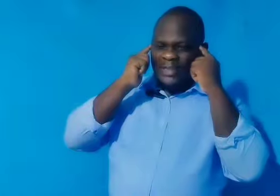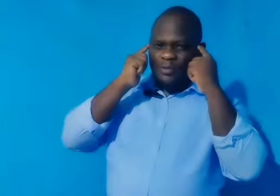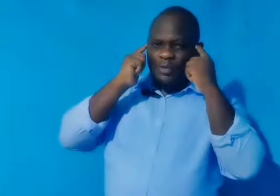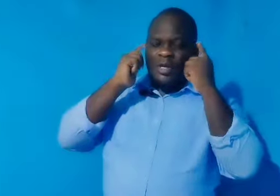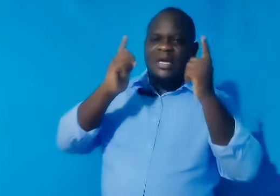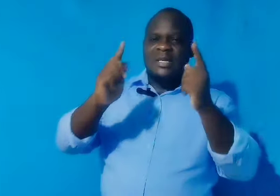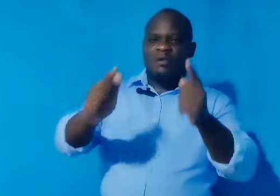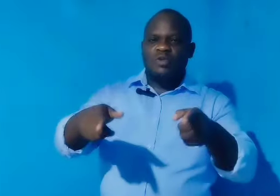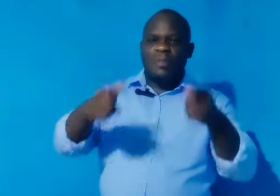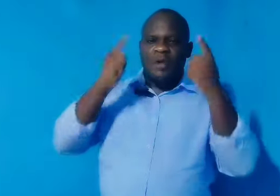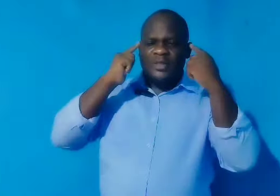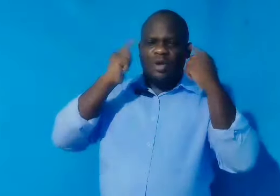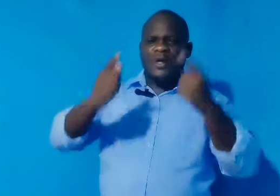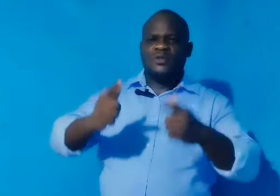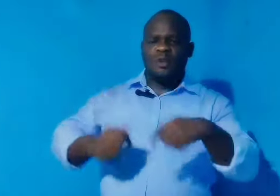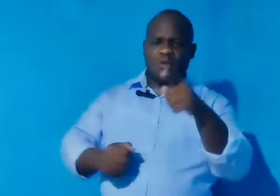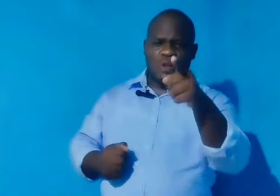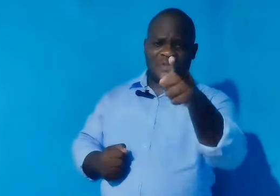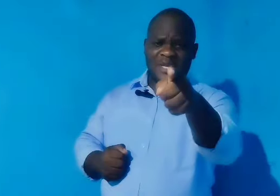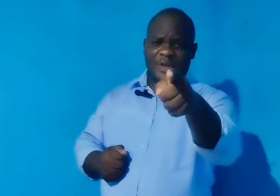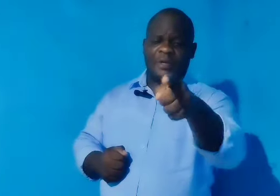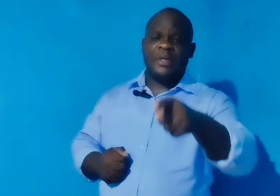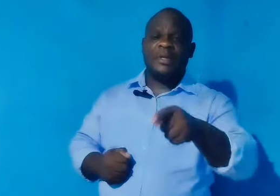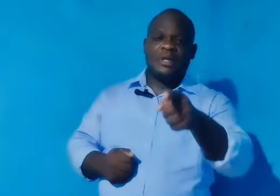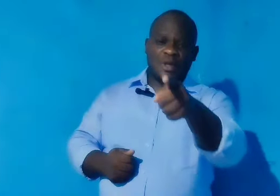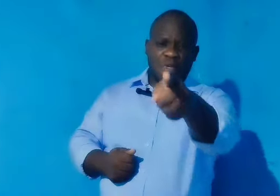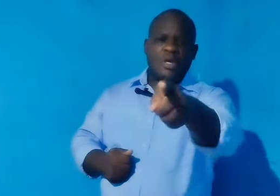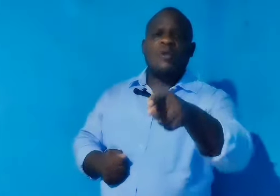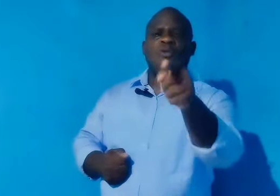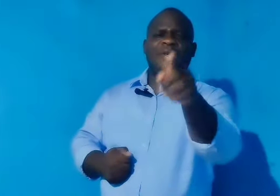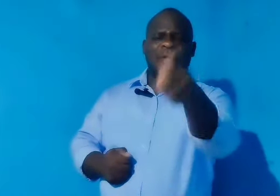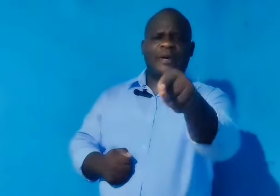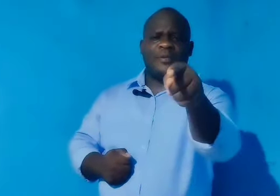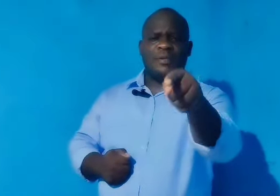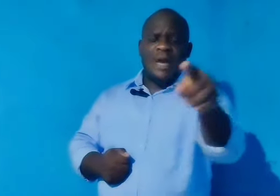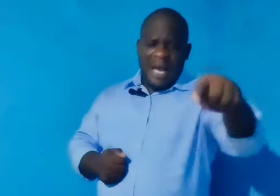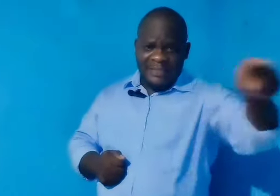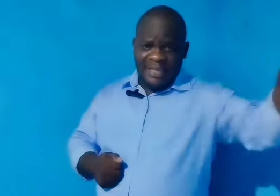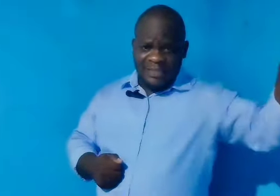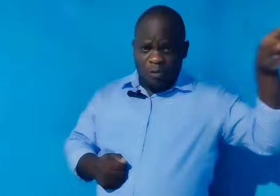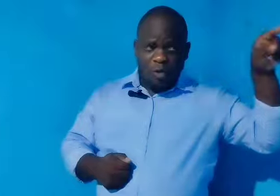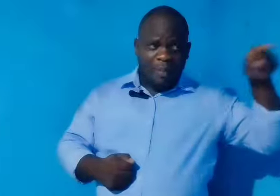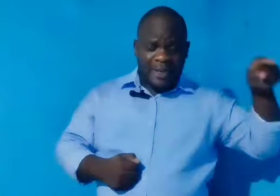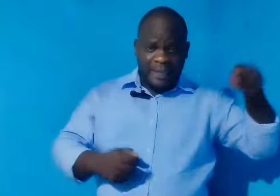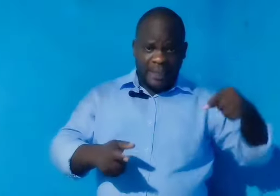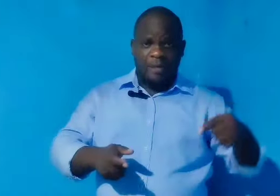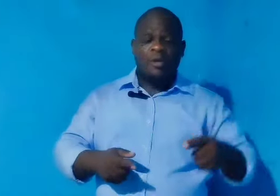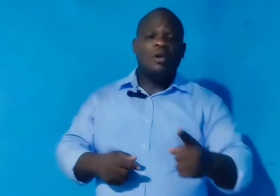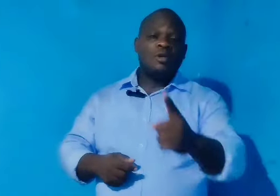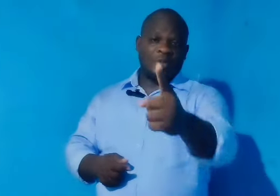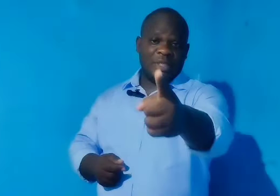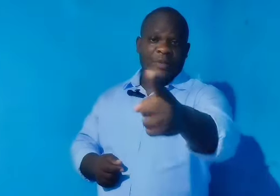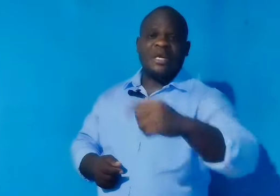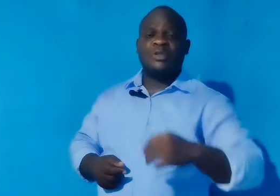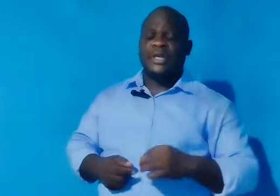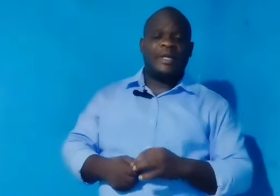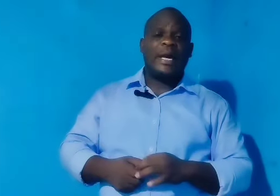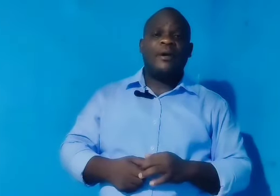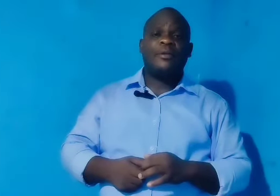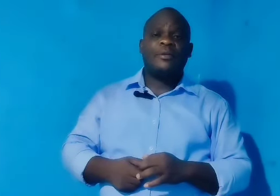watu Na kudiwa mawazo ya watu Wano kukwazia wewe Ndubiangu wenda leo Hata kazi nikuwa kupale leo Usinge weza kucheka nao